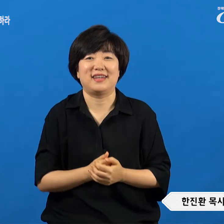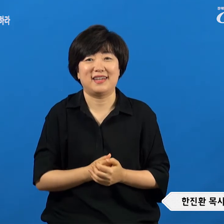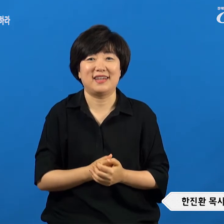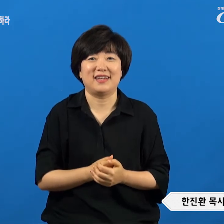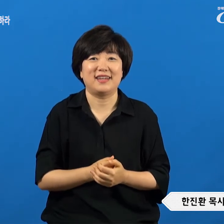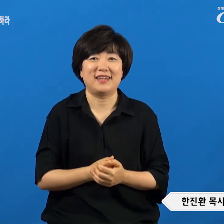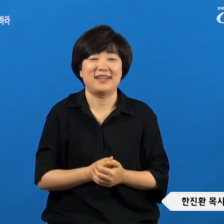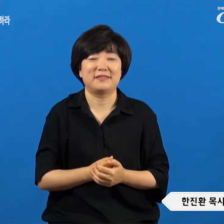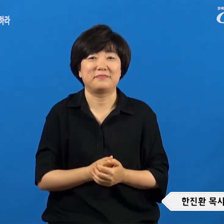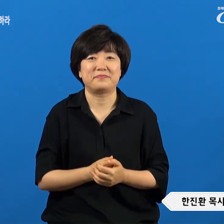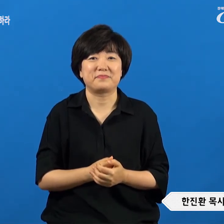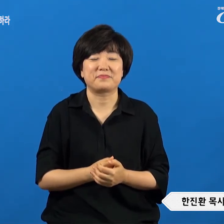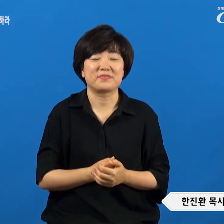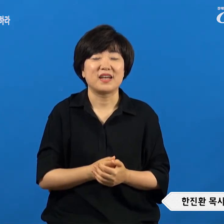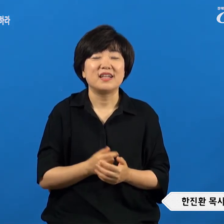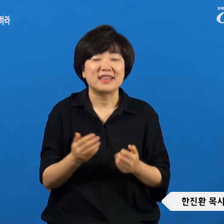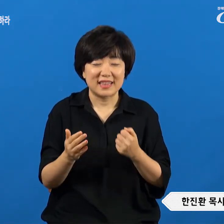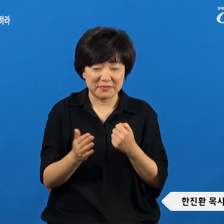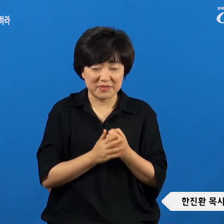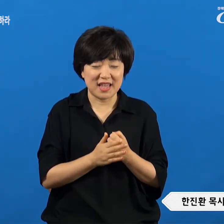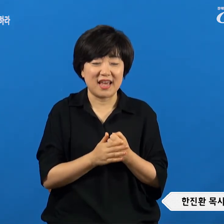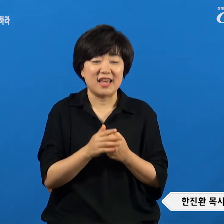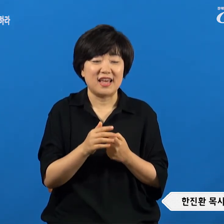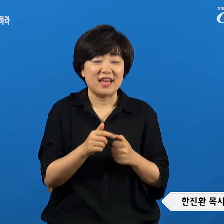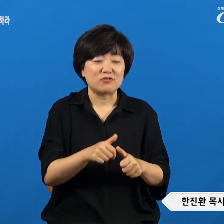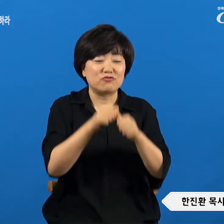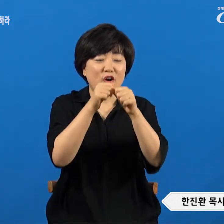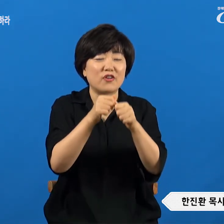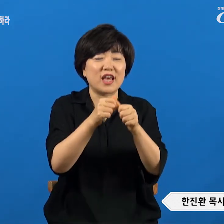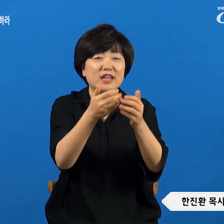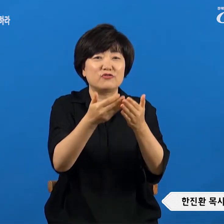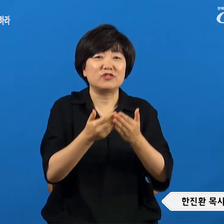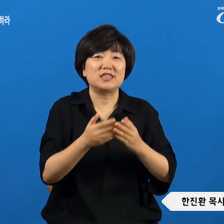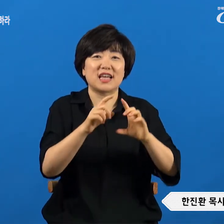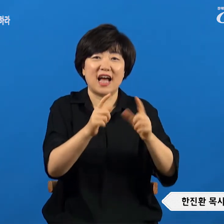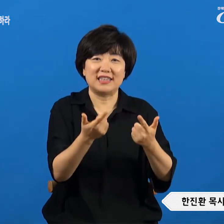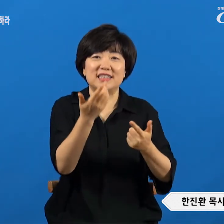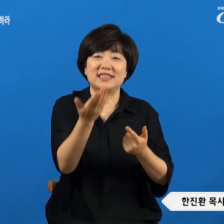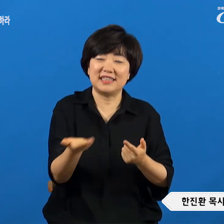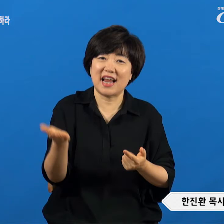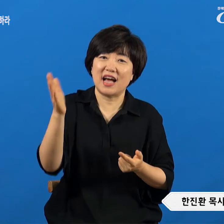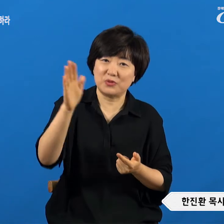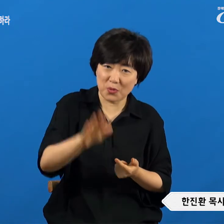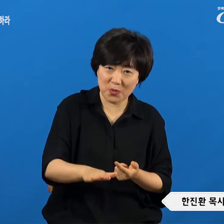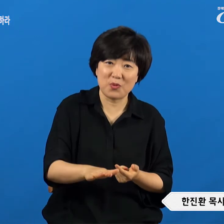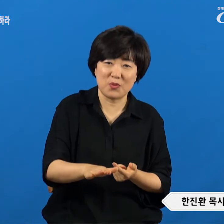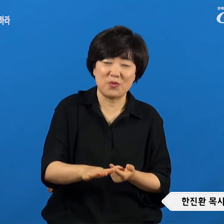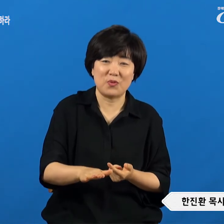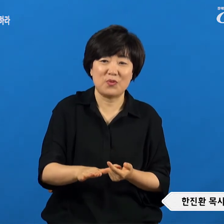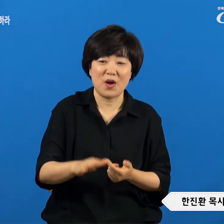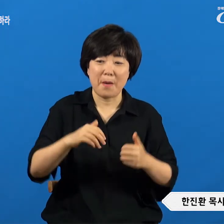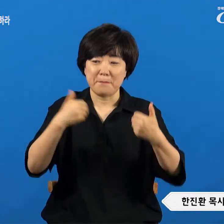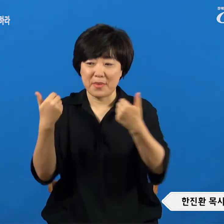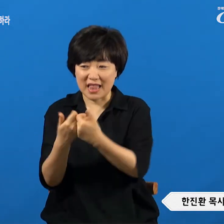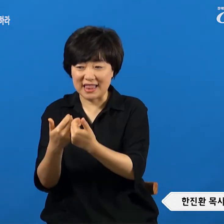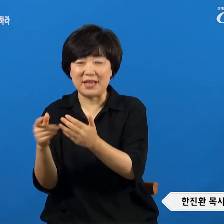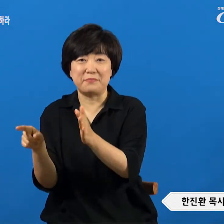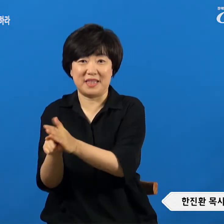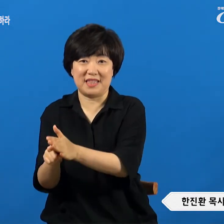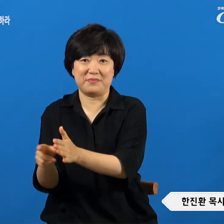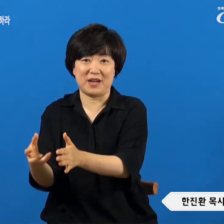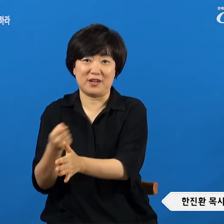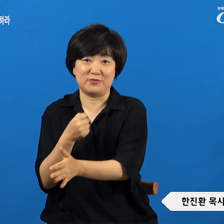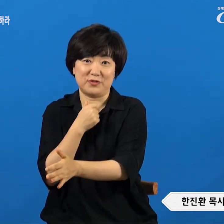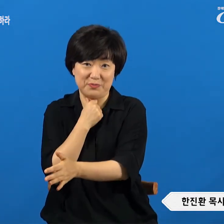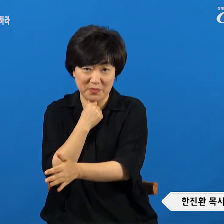그래서 그리 아니하실지라도 하는 이 역설의 믿음을 가지기 위해서는 먼저 시련과 고난이 어디서